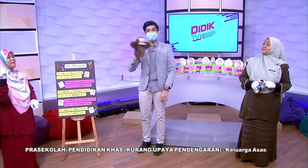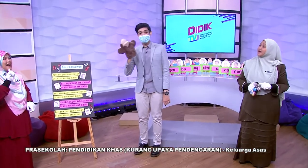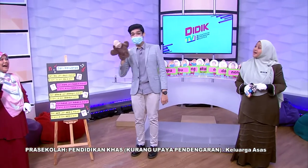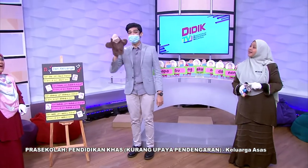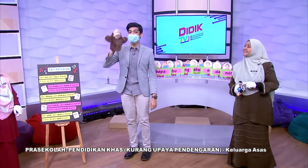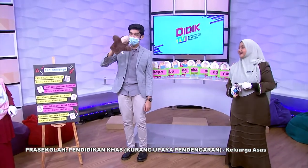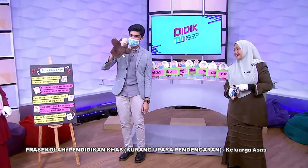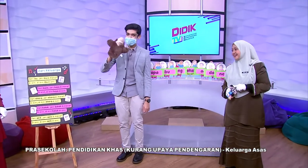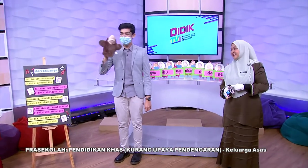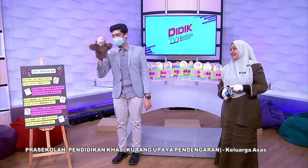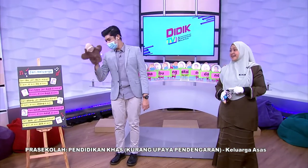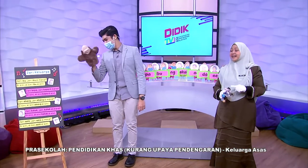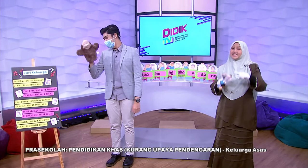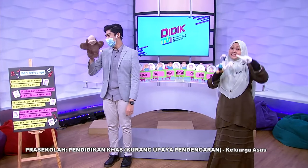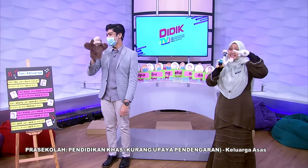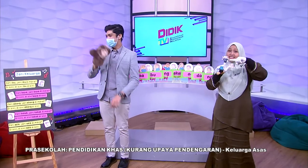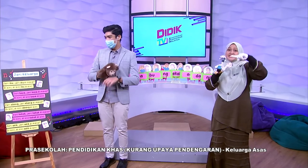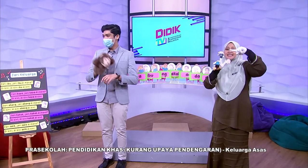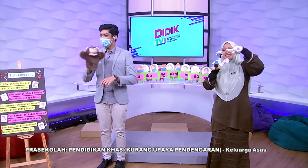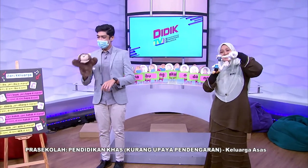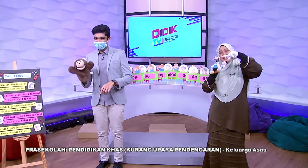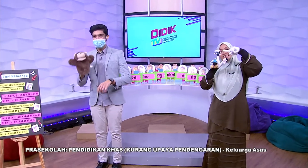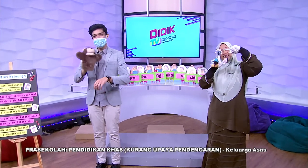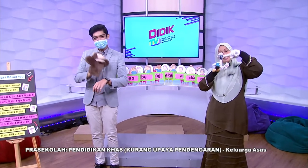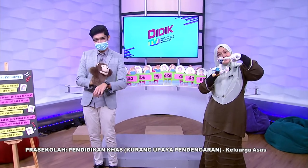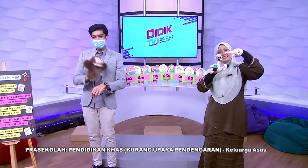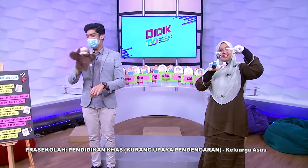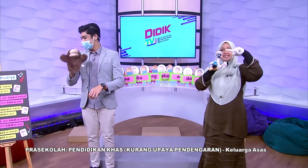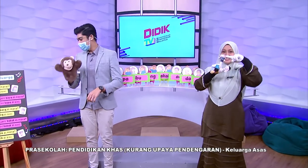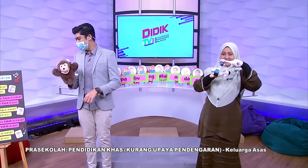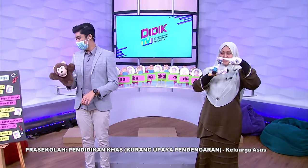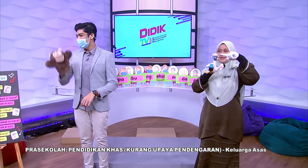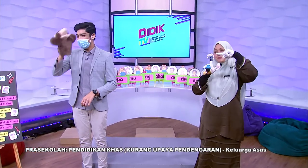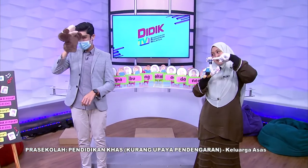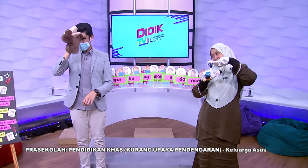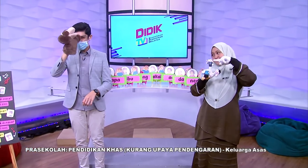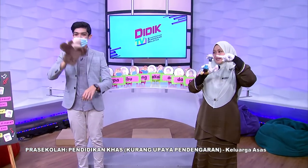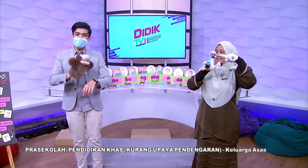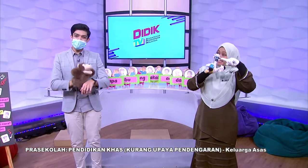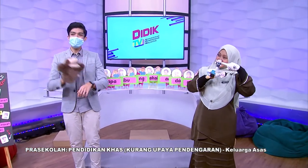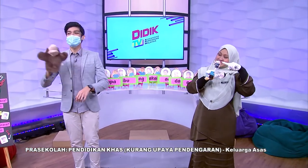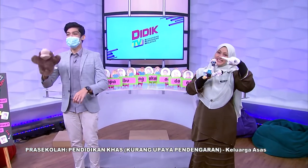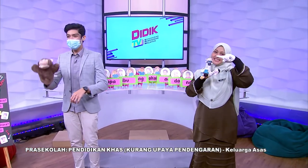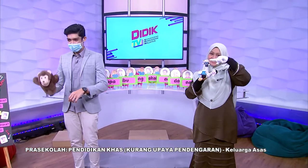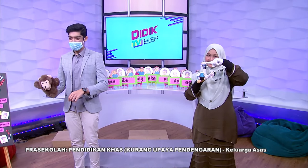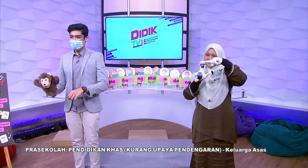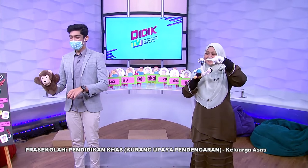jiwanya Disini di sini Bapak pedis ini